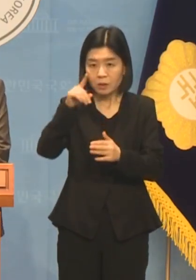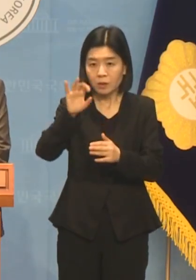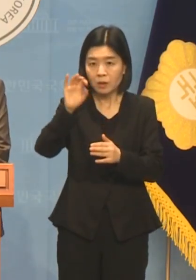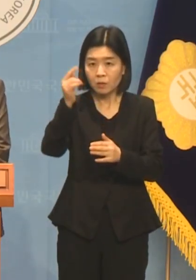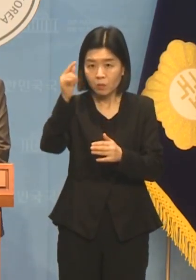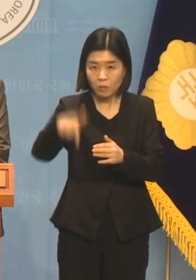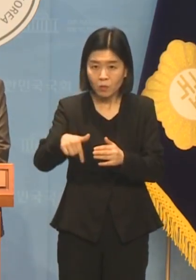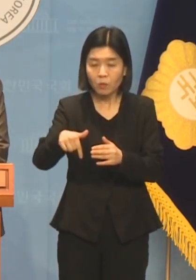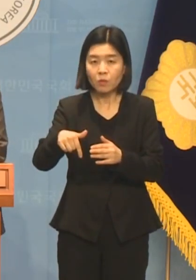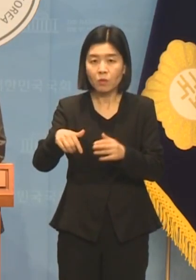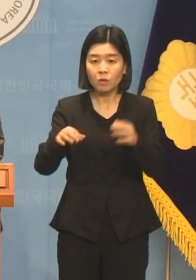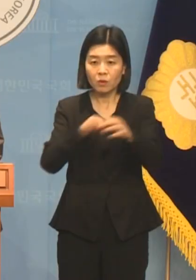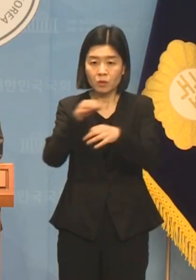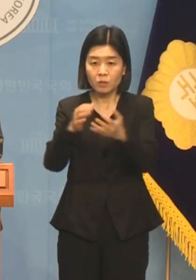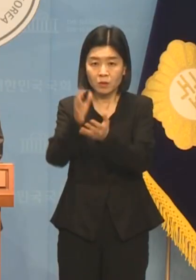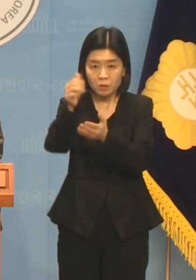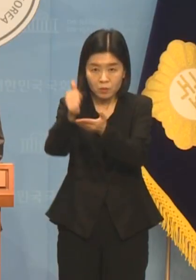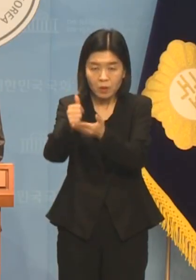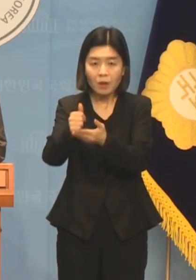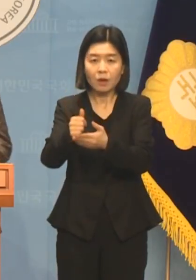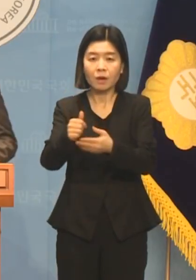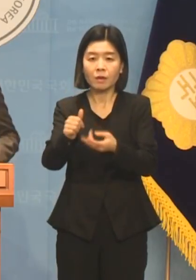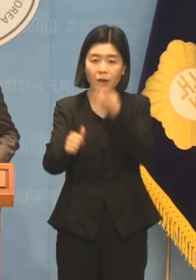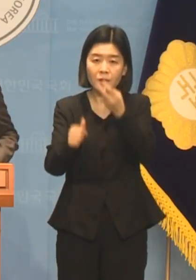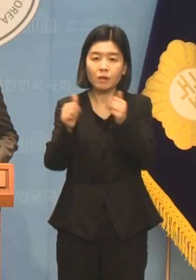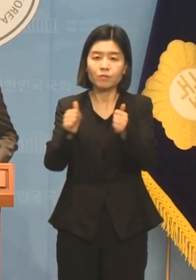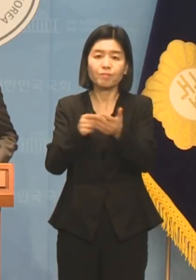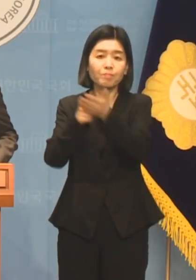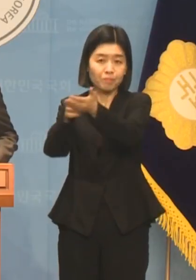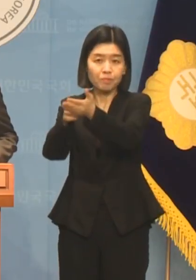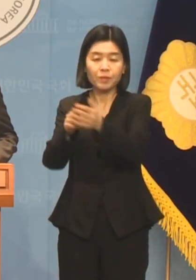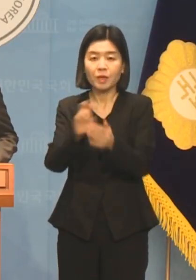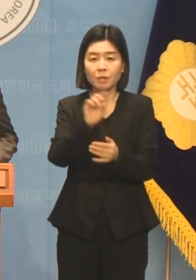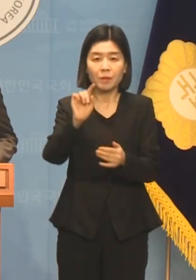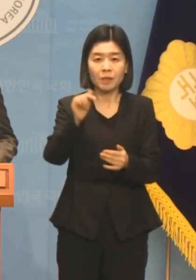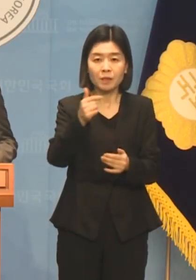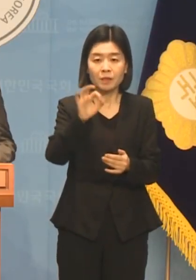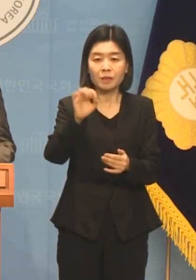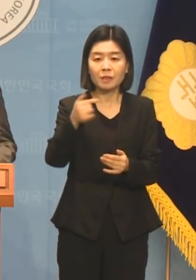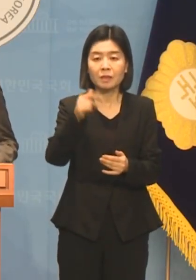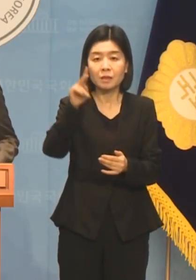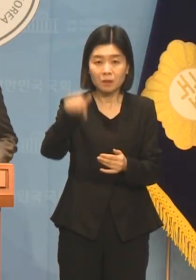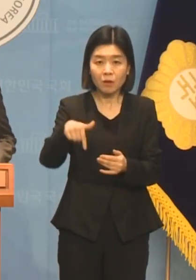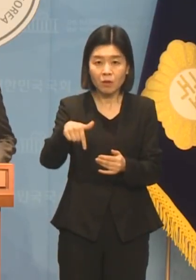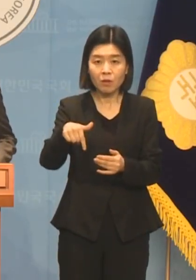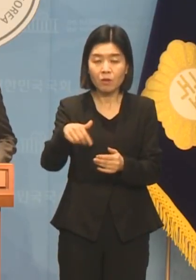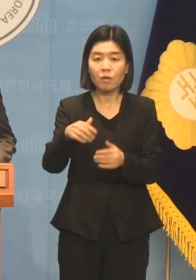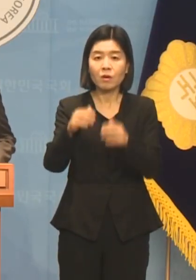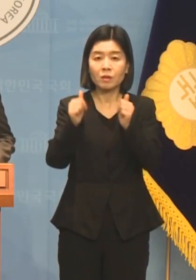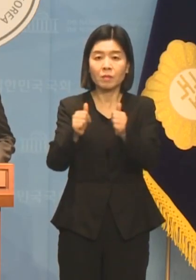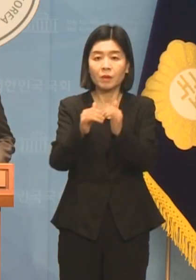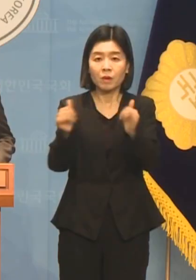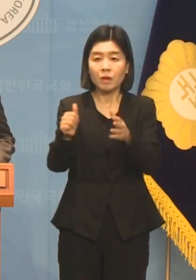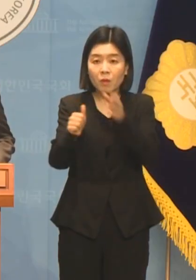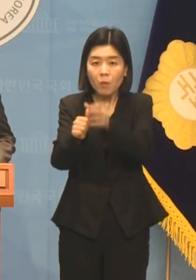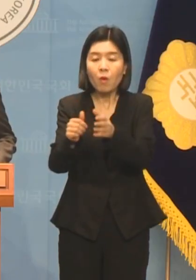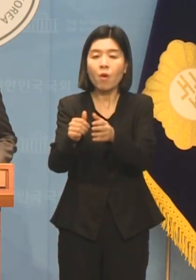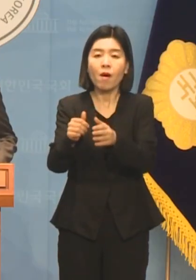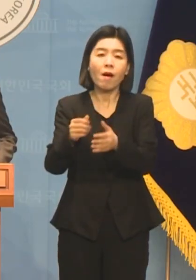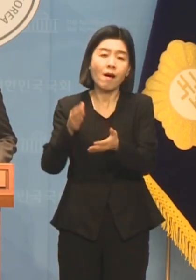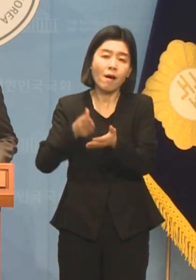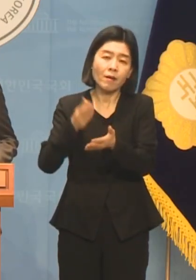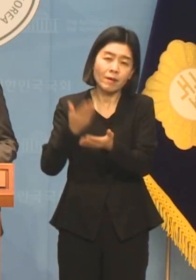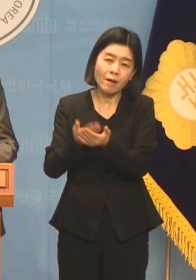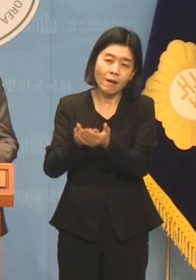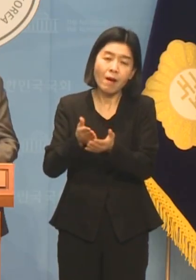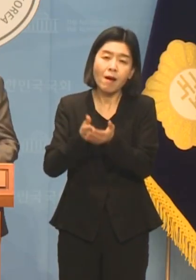탄핵 소추안이 보고가 됐고 또 마흔여 후보자 임명을 촉구하는 결의안을 일방적으로 통과시켰습니다.